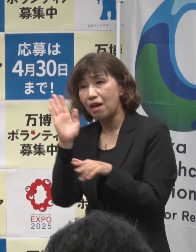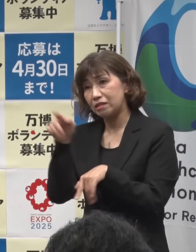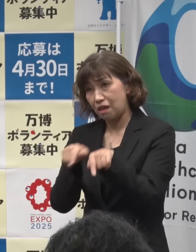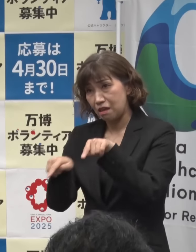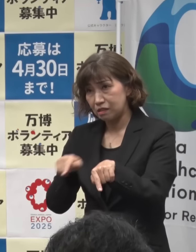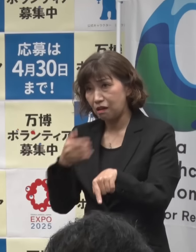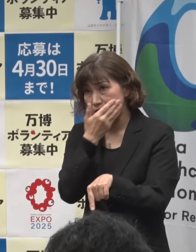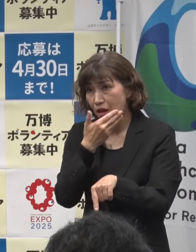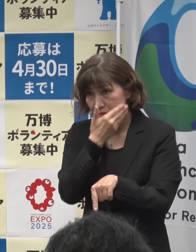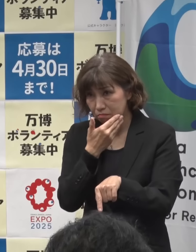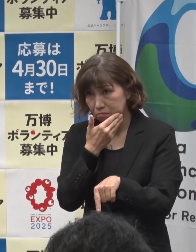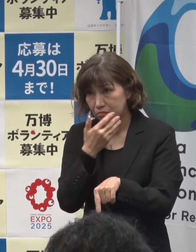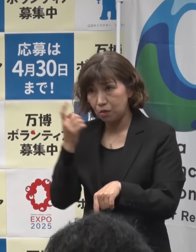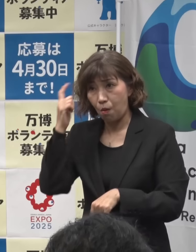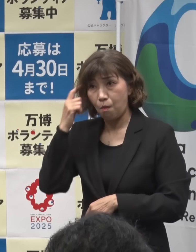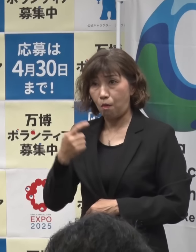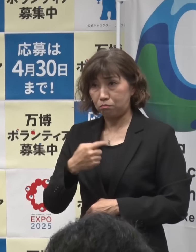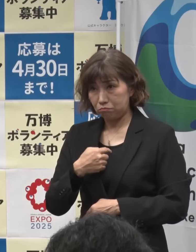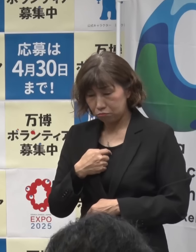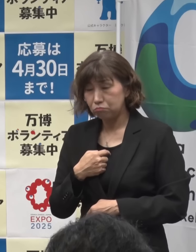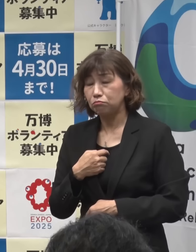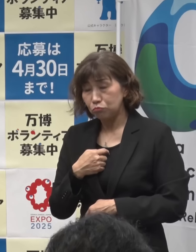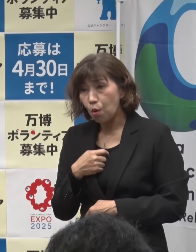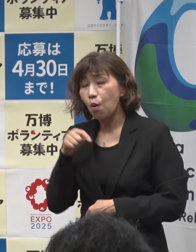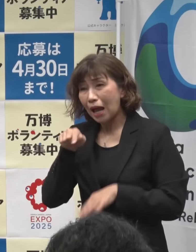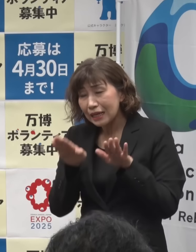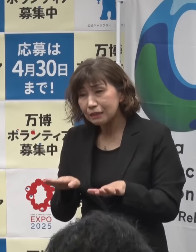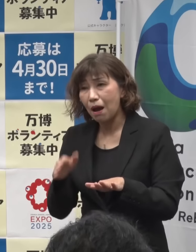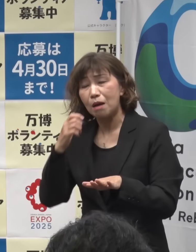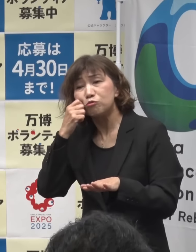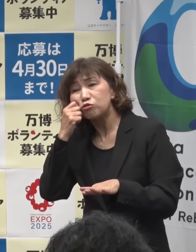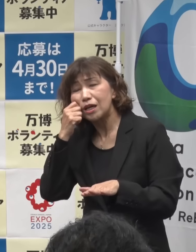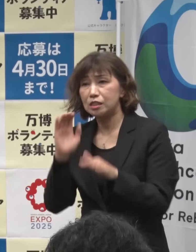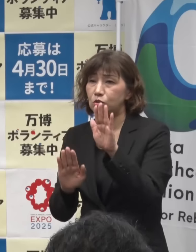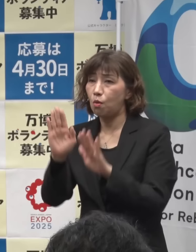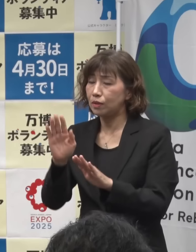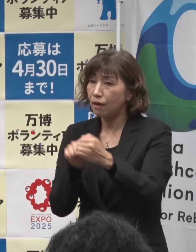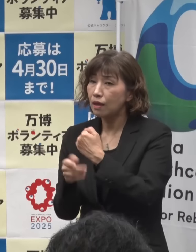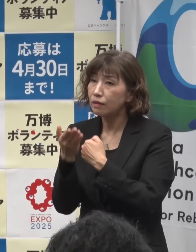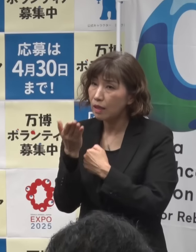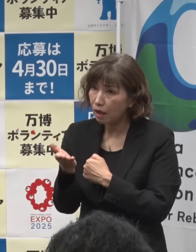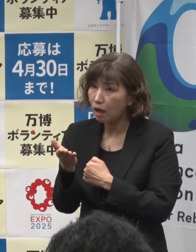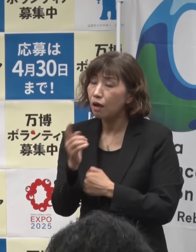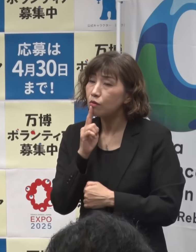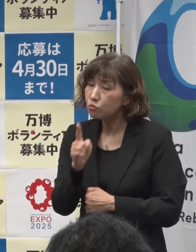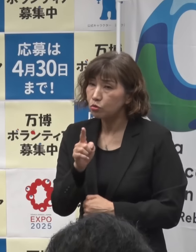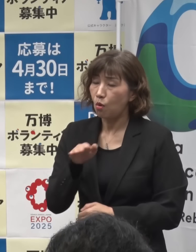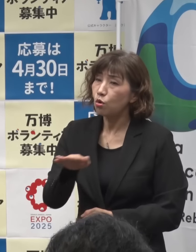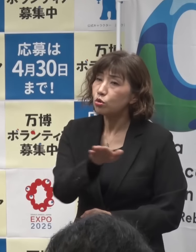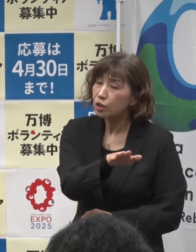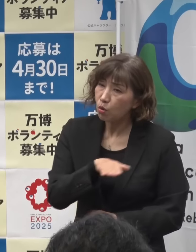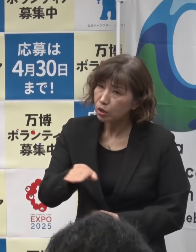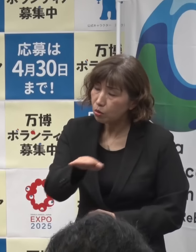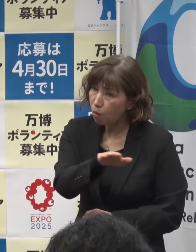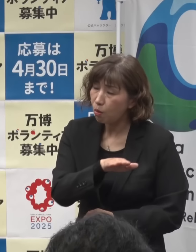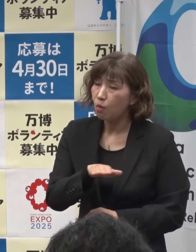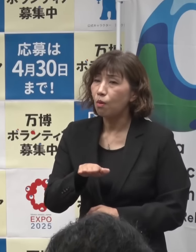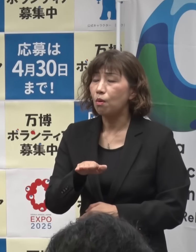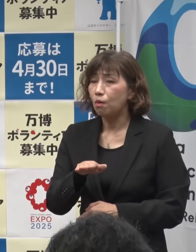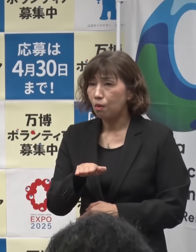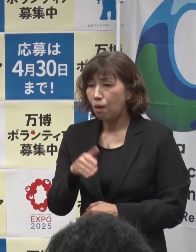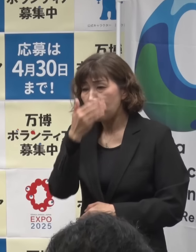、ただそれがなぜできないのかといえば、僕はやっぱりその次の世代が政治的な影響力を持ってない